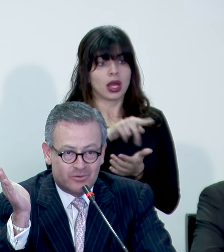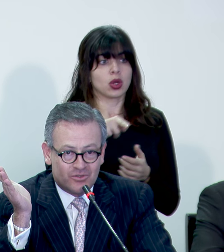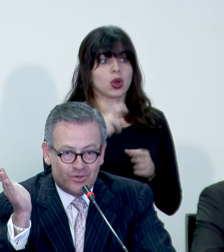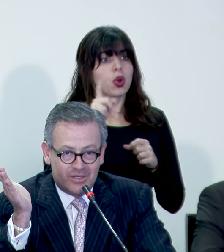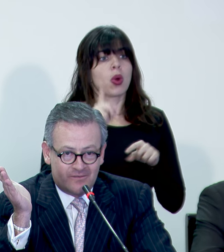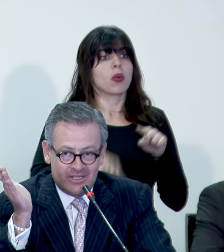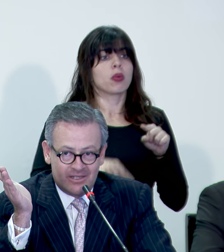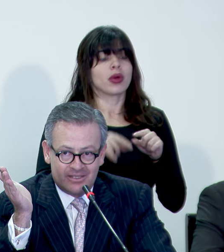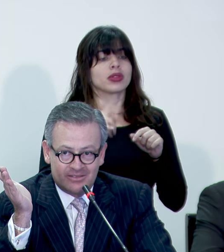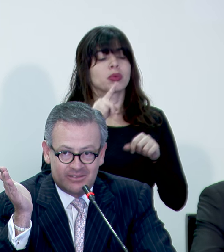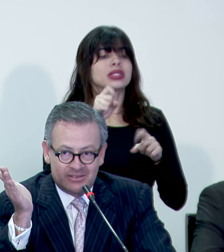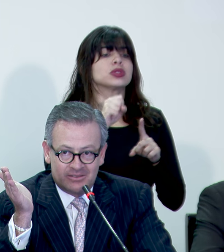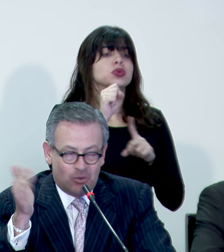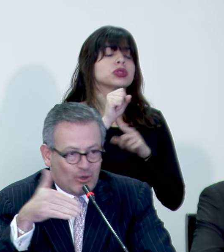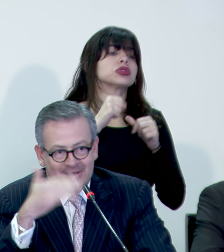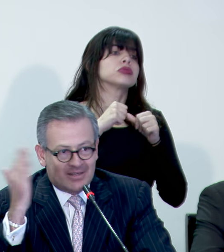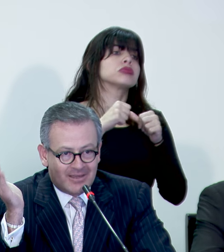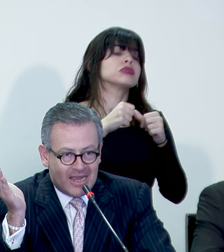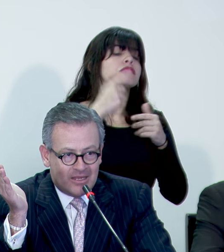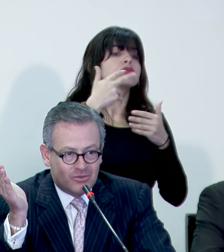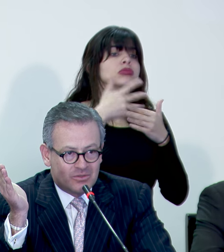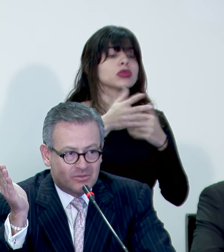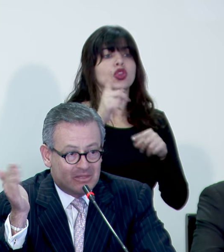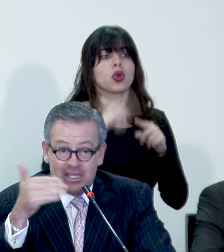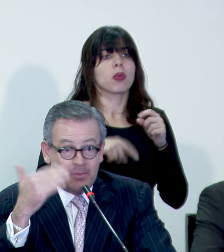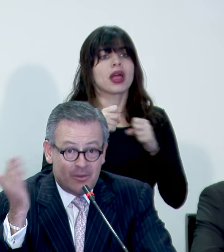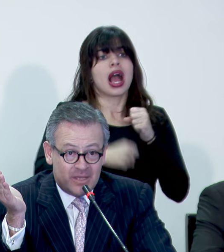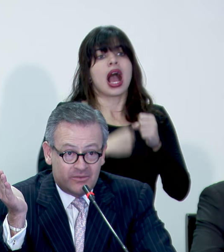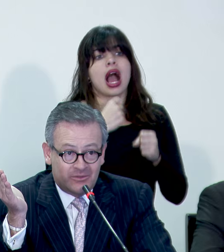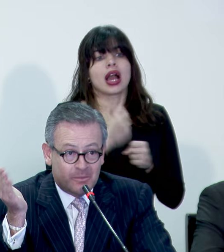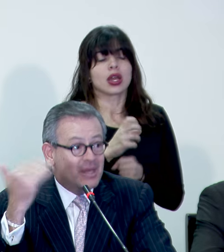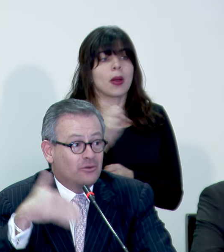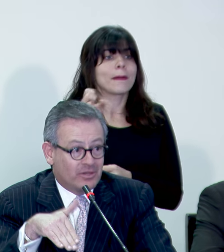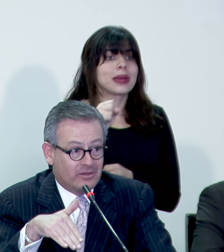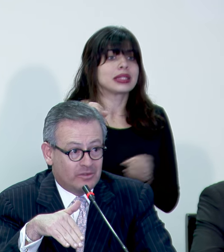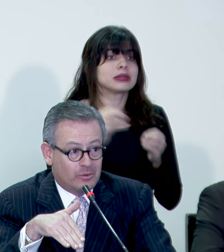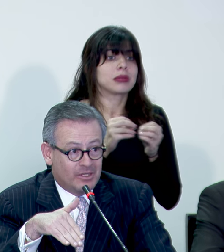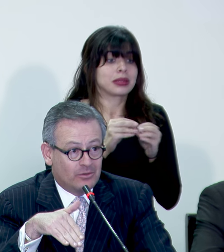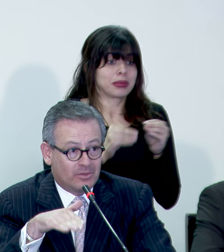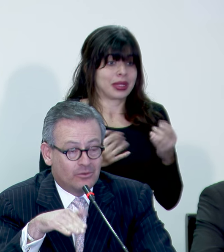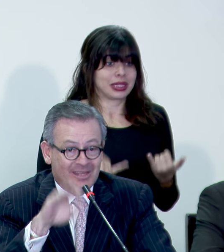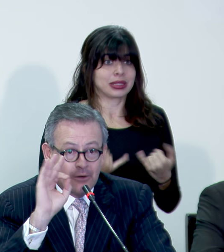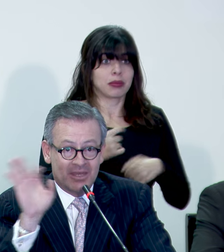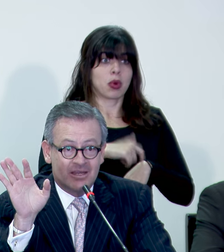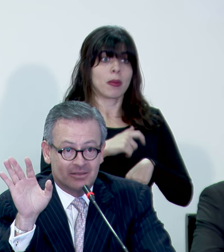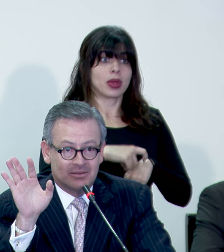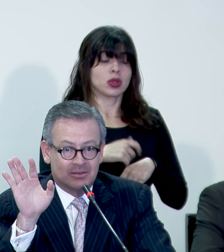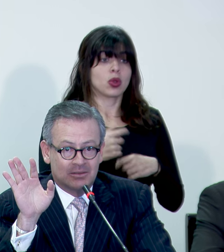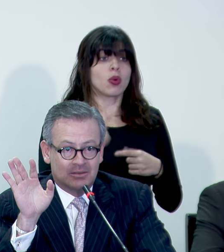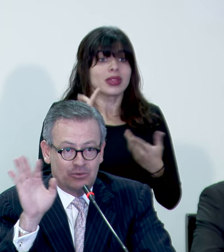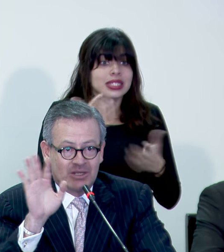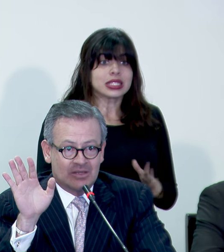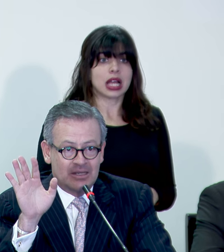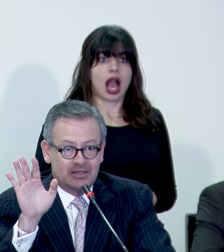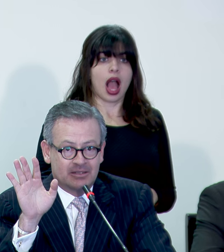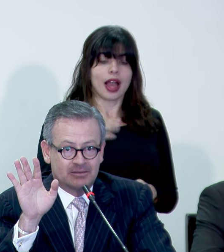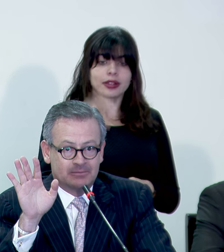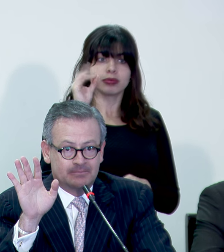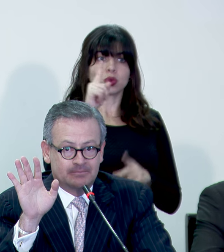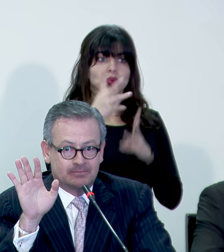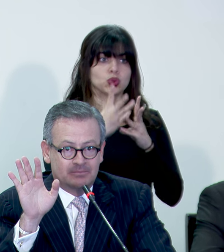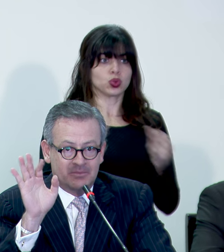una situación indefinida, no puede ser de años ni de más meses, menos en este momento cuando ya había una